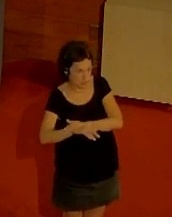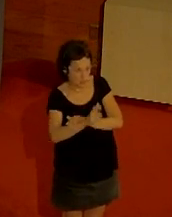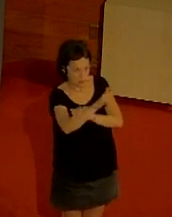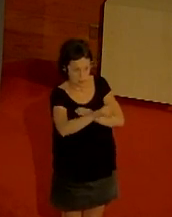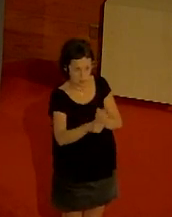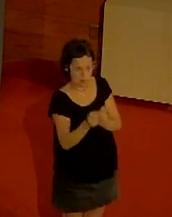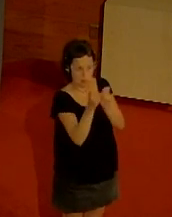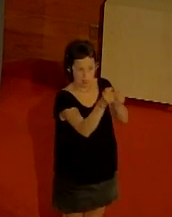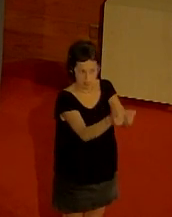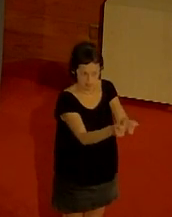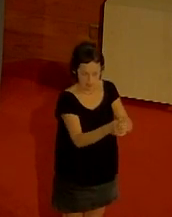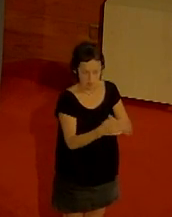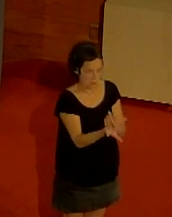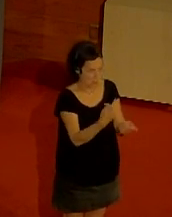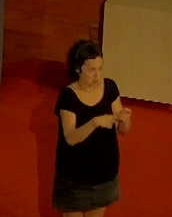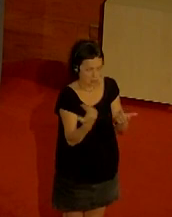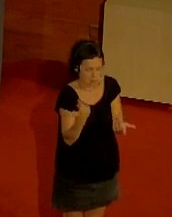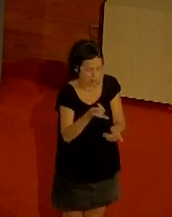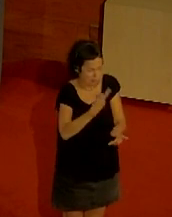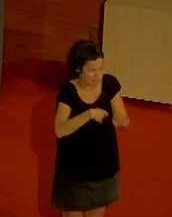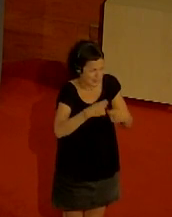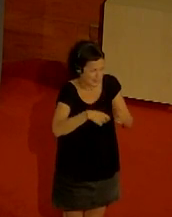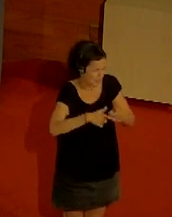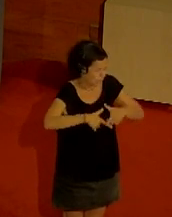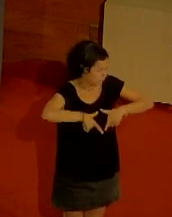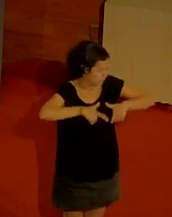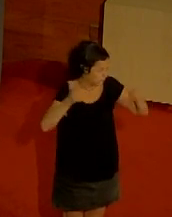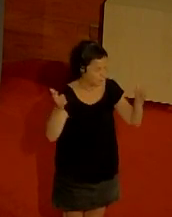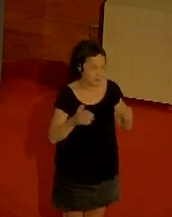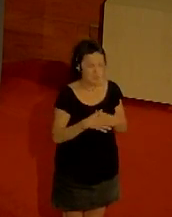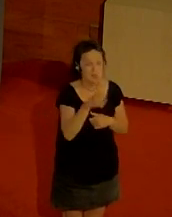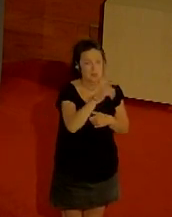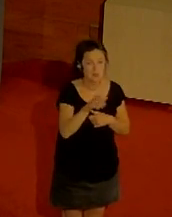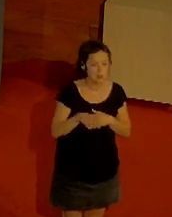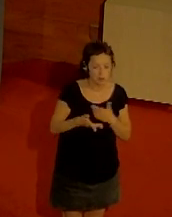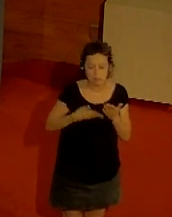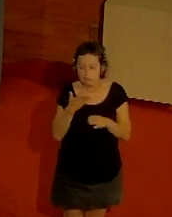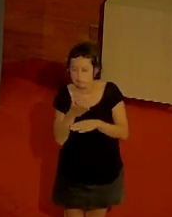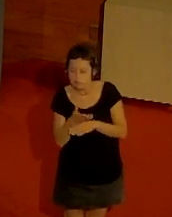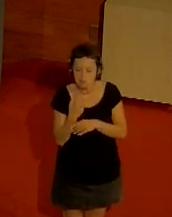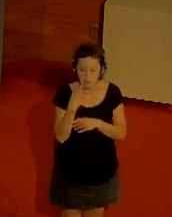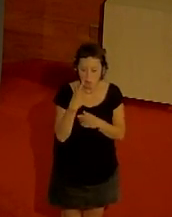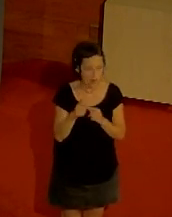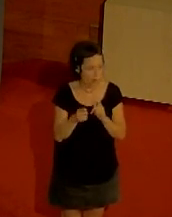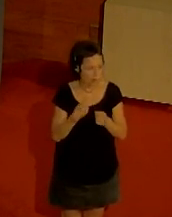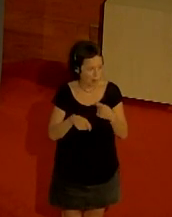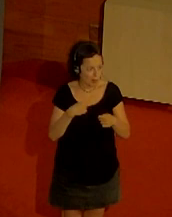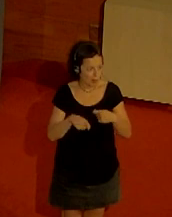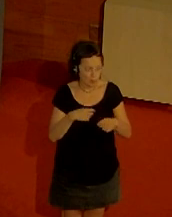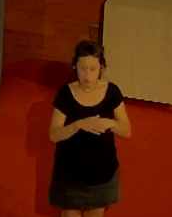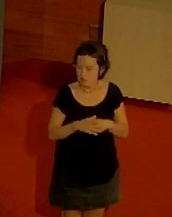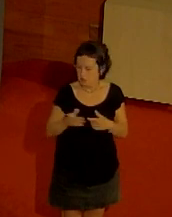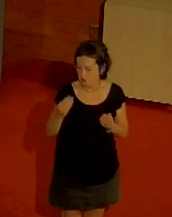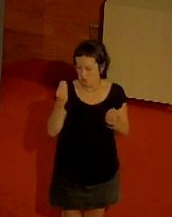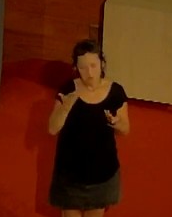Y bueno, el negocio iba como un tiro, aquello era, ¿no? La gente iba, tal. Entonces digo, bueno, una historia que me sirve para darle otro